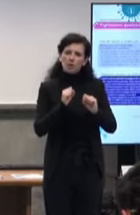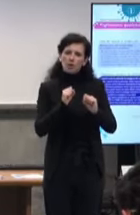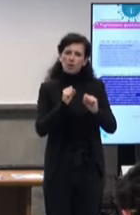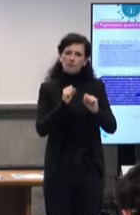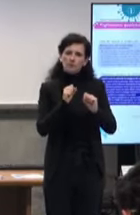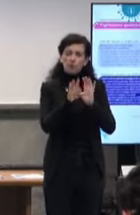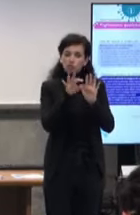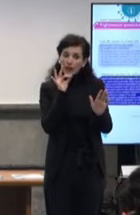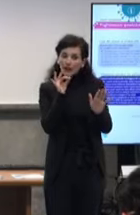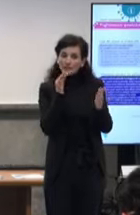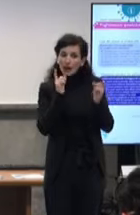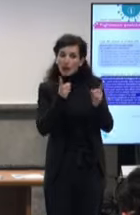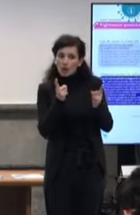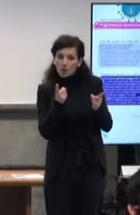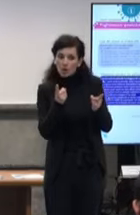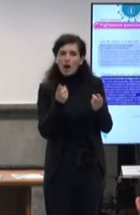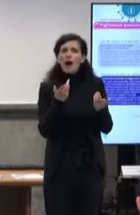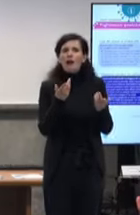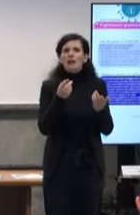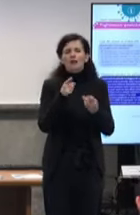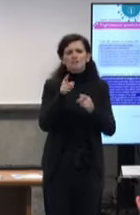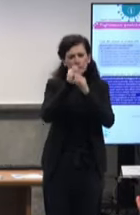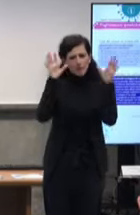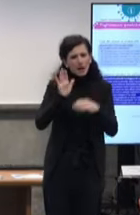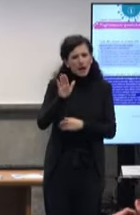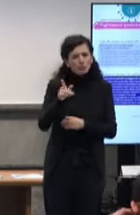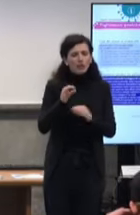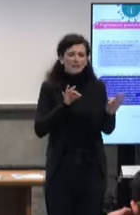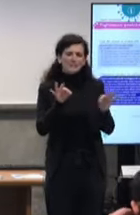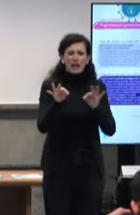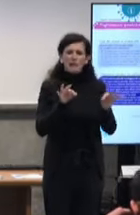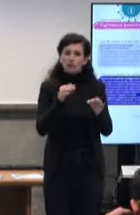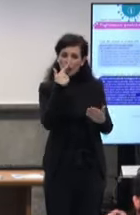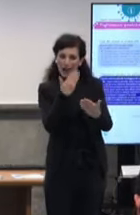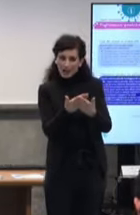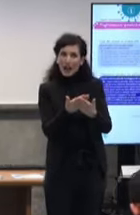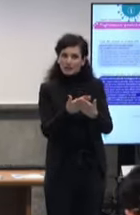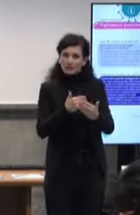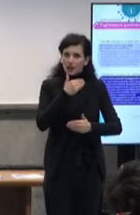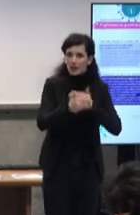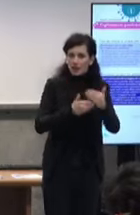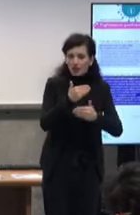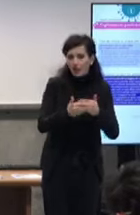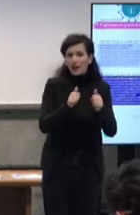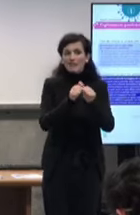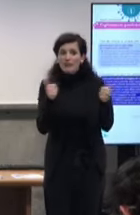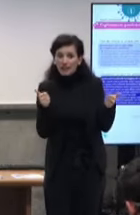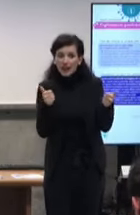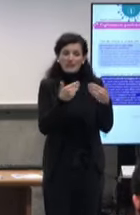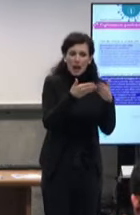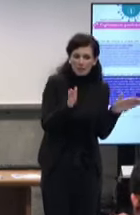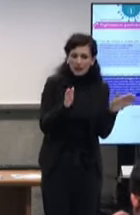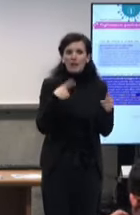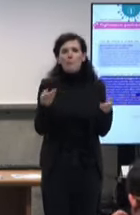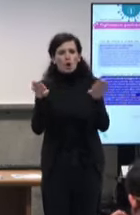volevo appunto avere la sua la sua opinione su questo se questa è effettivamente una strategia percorribile è differente rispetto a quella di chiudere poi